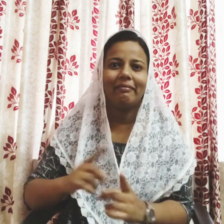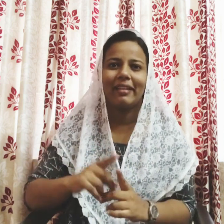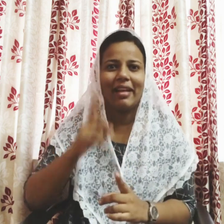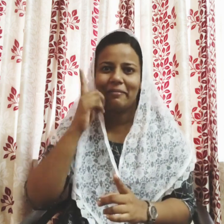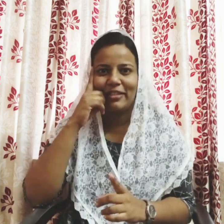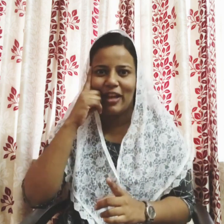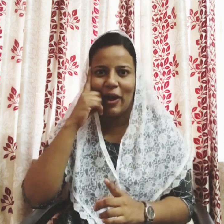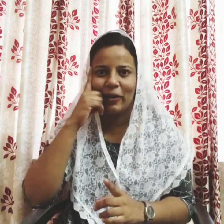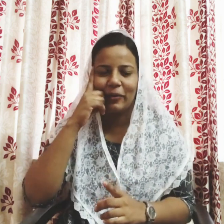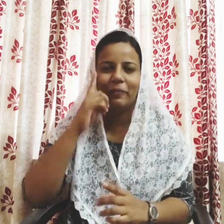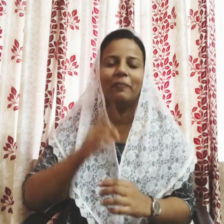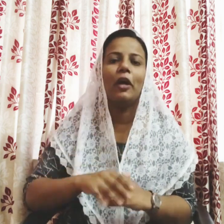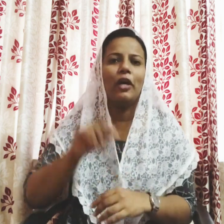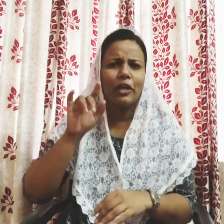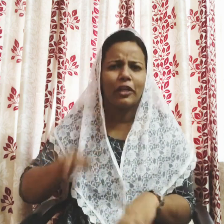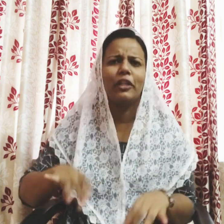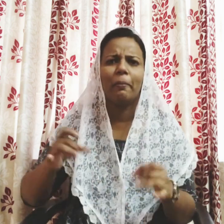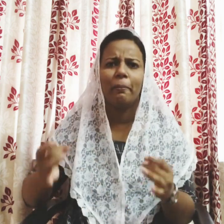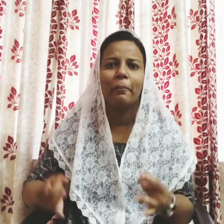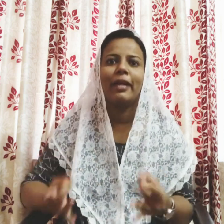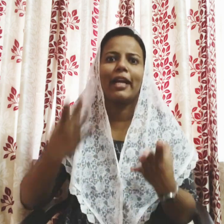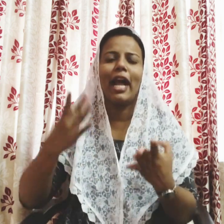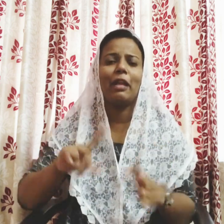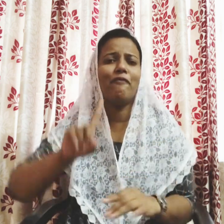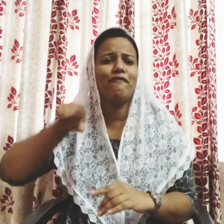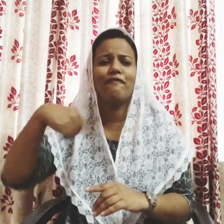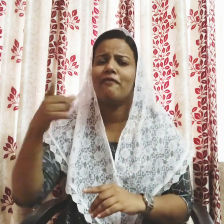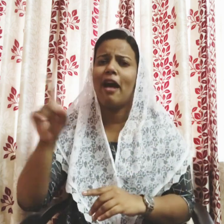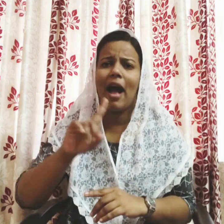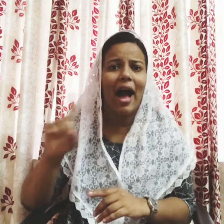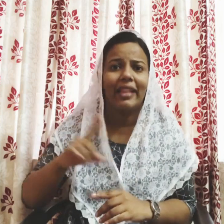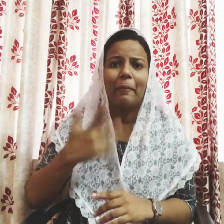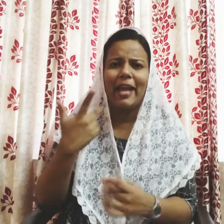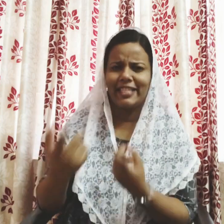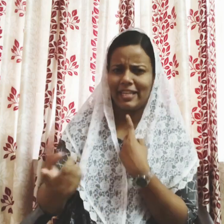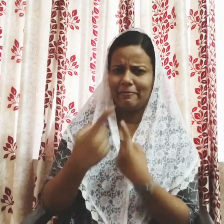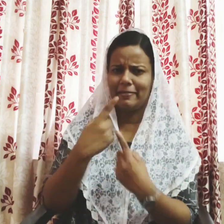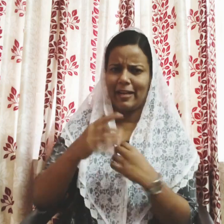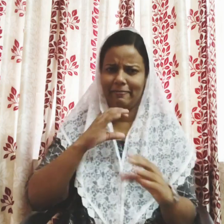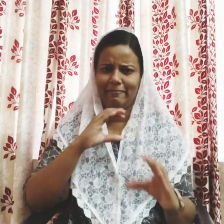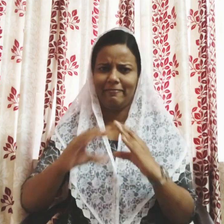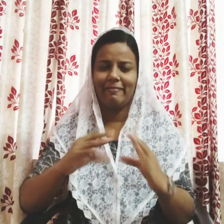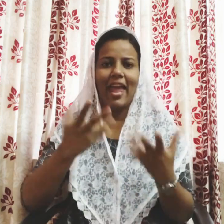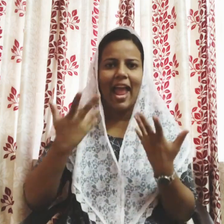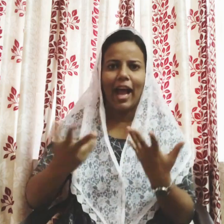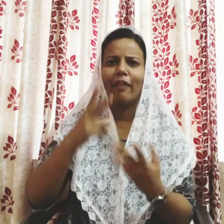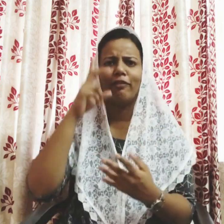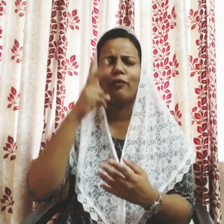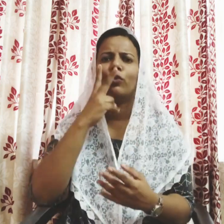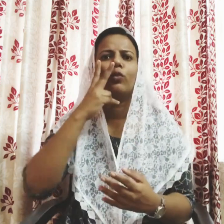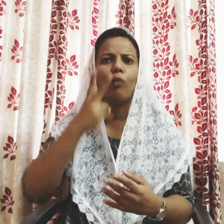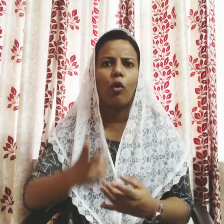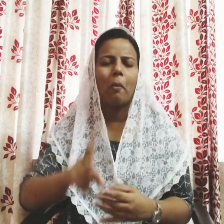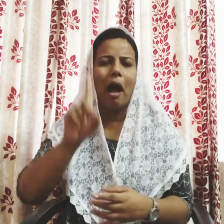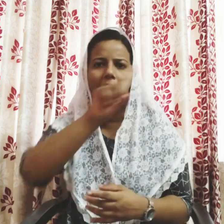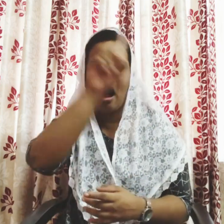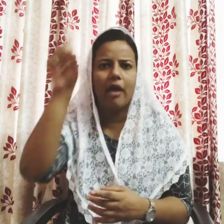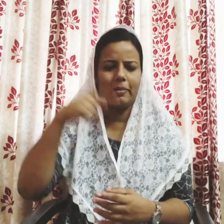രീതി കണ്ടിട്ട്. പ്രിയപ്പെട്ടവരെ, ഇന്ന് പകൽക്കാലം നമ്മൾ മറ്റൊരാളോട് എങ്ങനെ ഇടപെടുന്നു എന്നുള്ളത് വളരെ ഇമ്പോർട്ടൻ്റ് ആണ്. ആരെയും ചെറുതായി